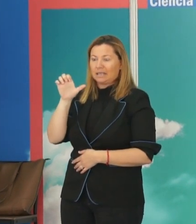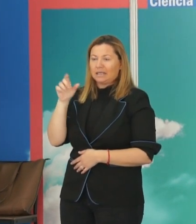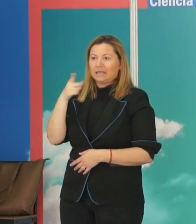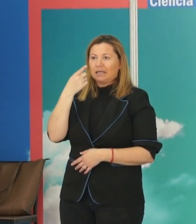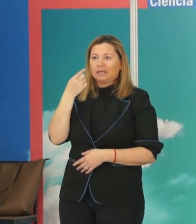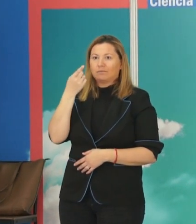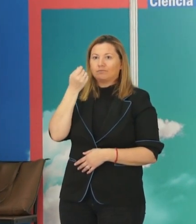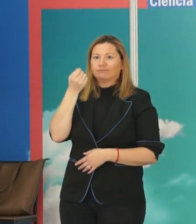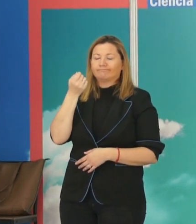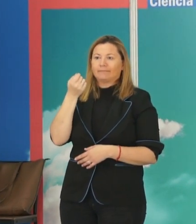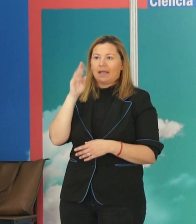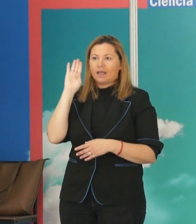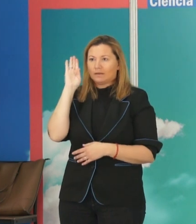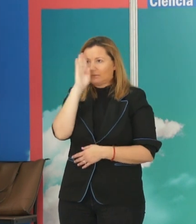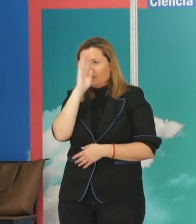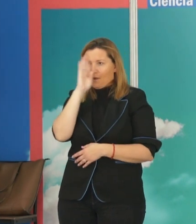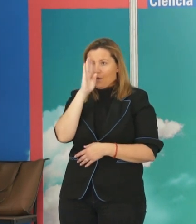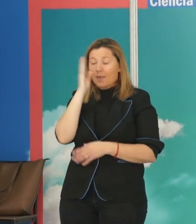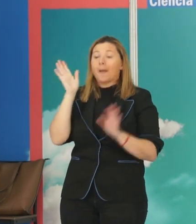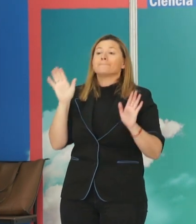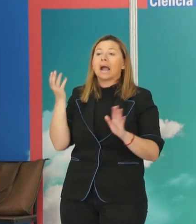de su amante Voltaire, ¿vale?